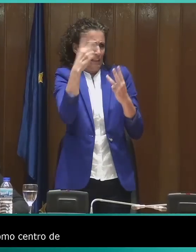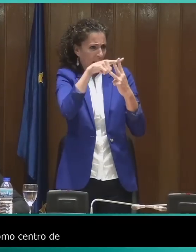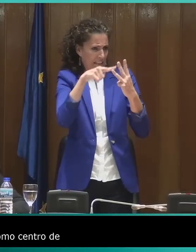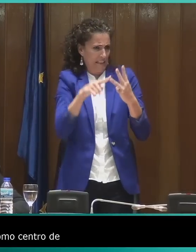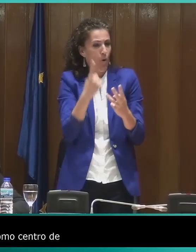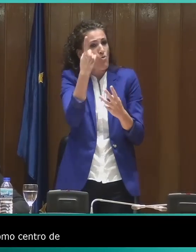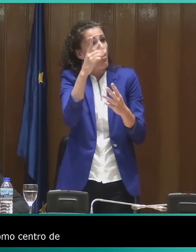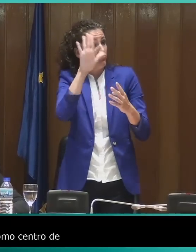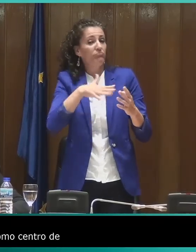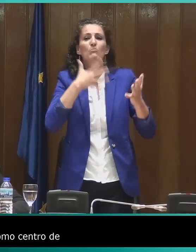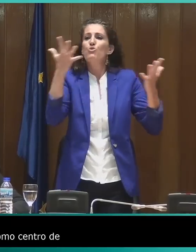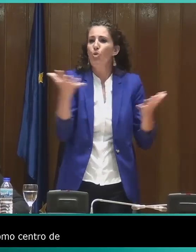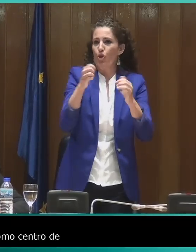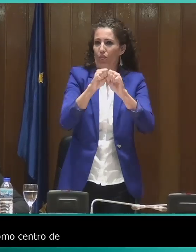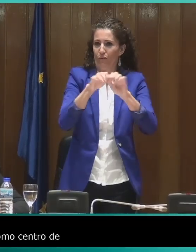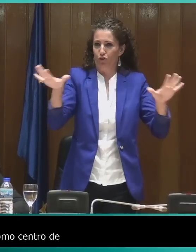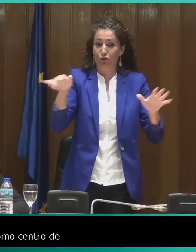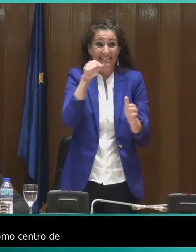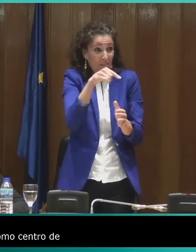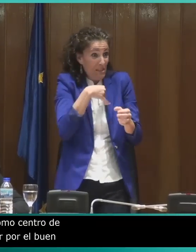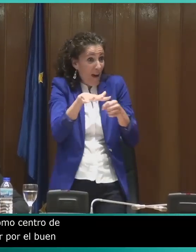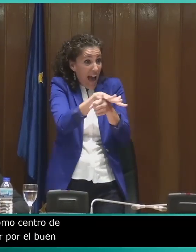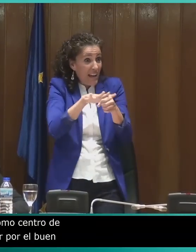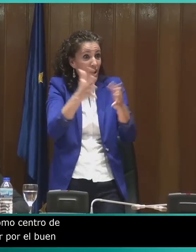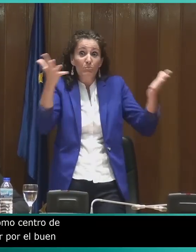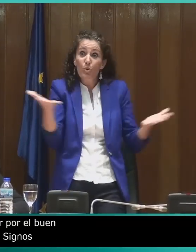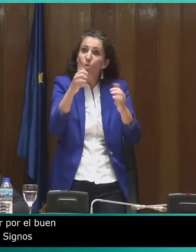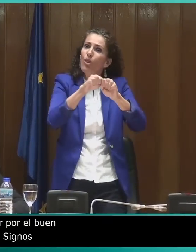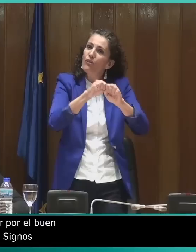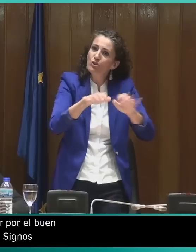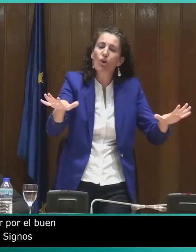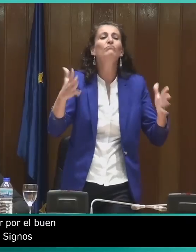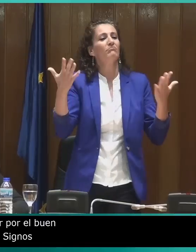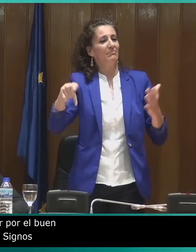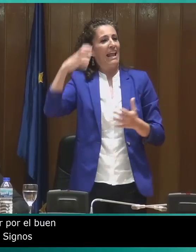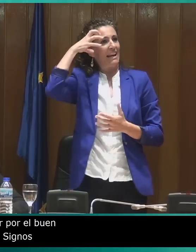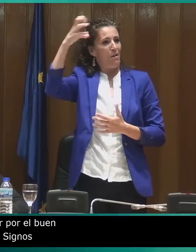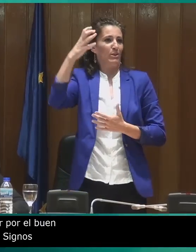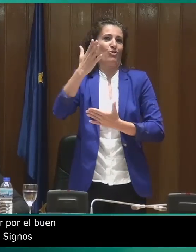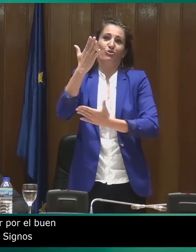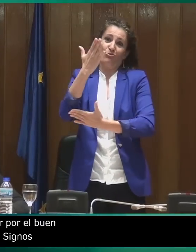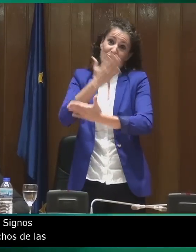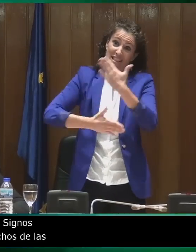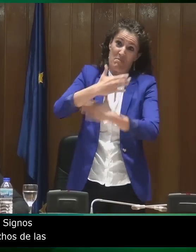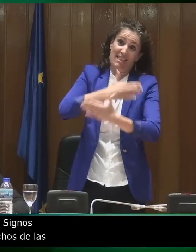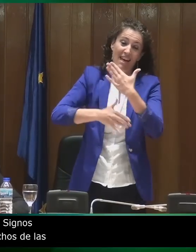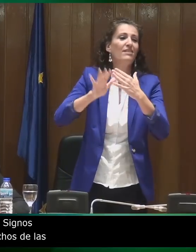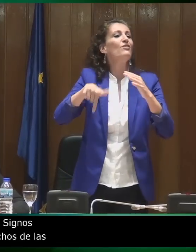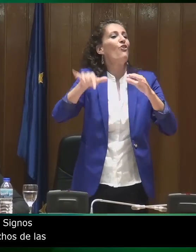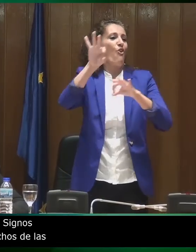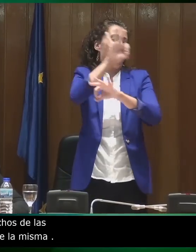Conforman tres áreas fundamentales. Una es la que tiene que ver con la promoción y difusión y dentro de esta área es donde se engloba